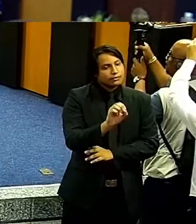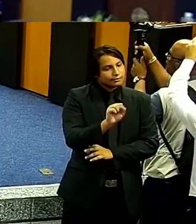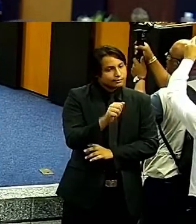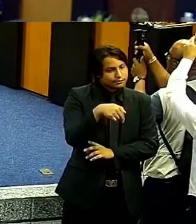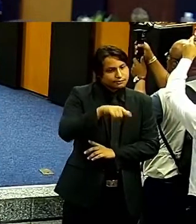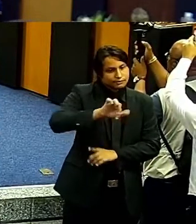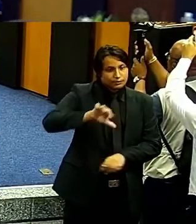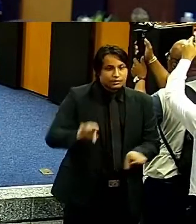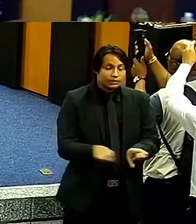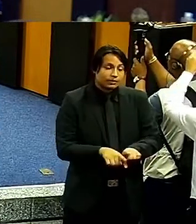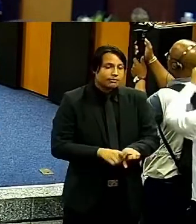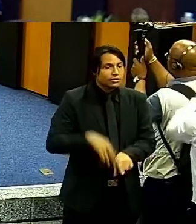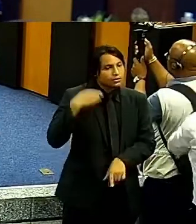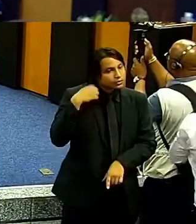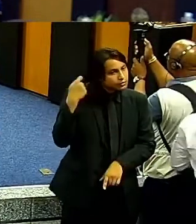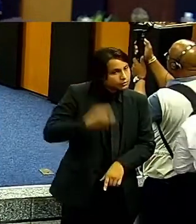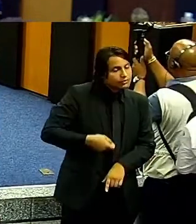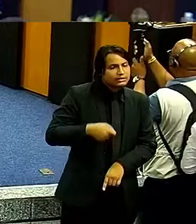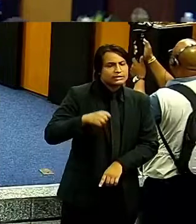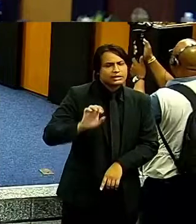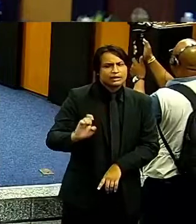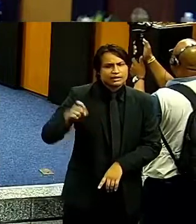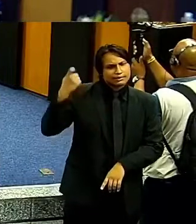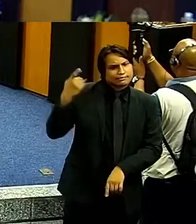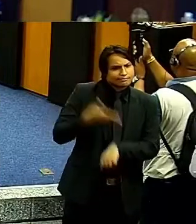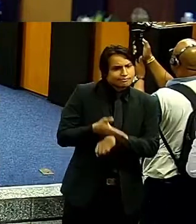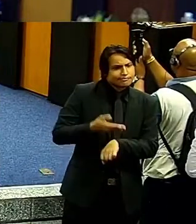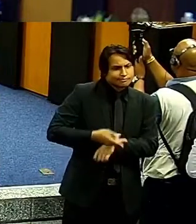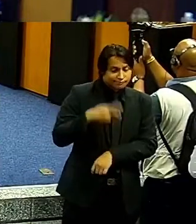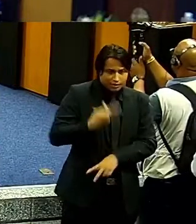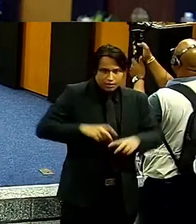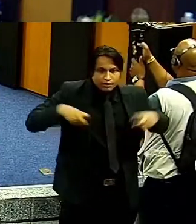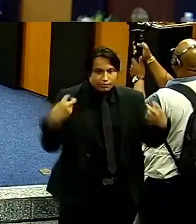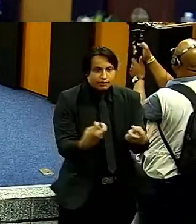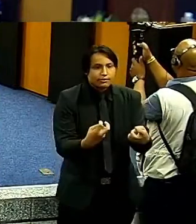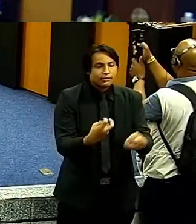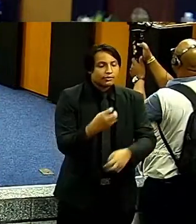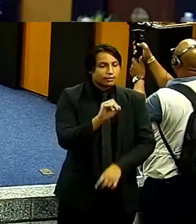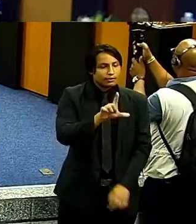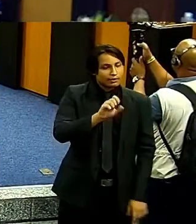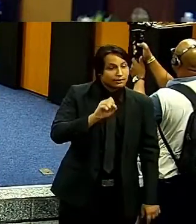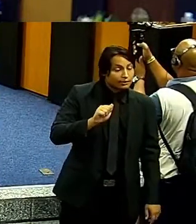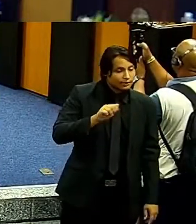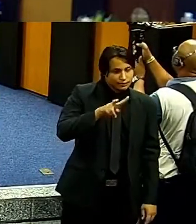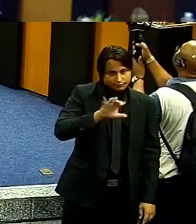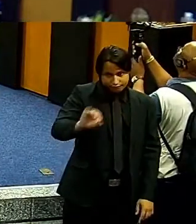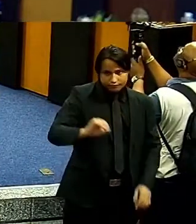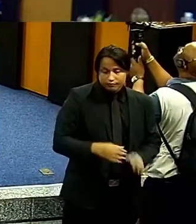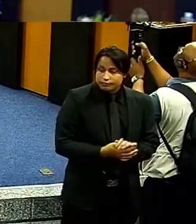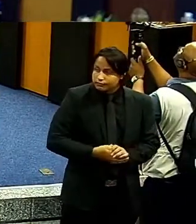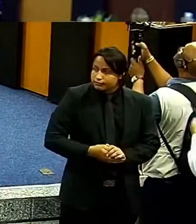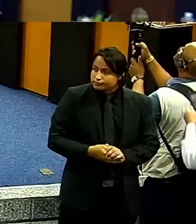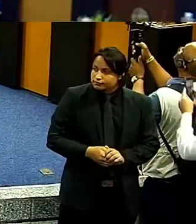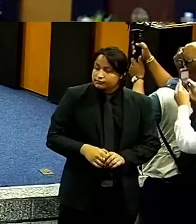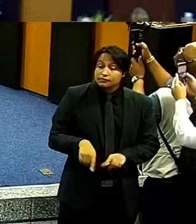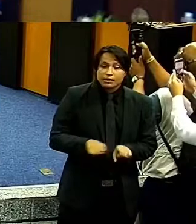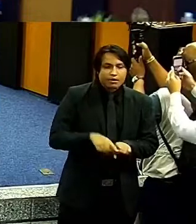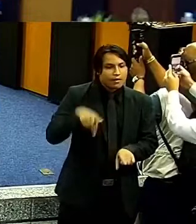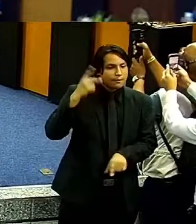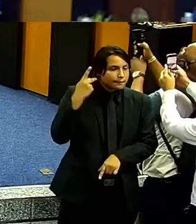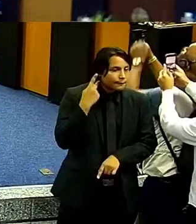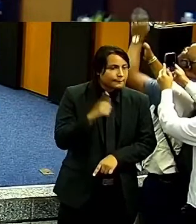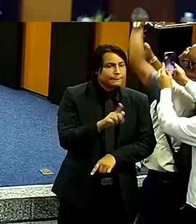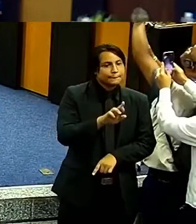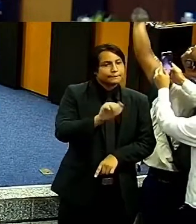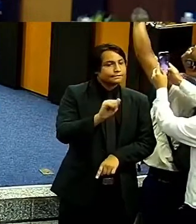eulário Figueiredo também ex membro desta corte aqui presente nesta audiência da Promotora graça amm